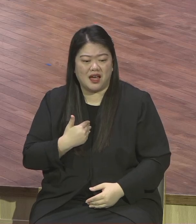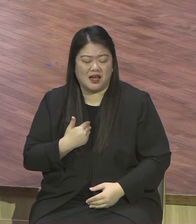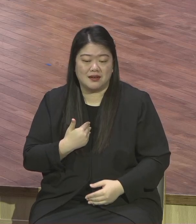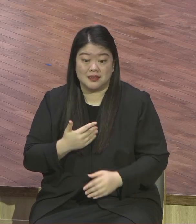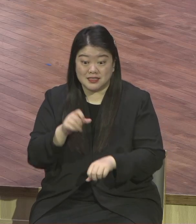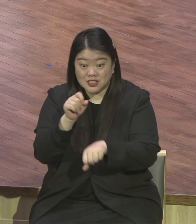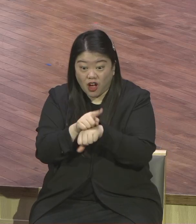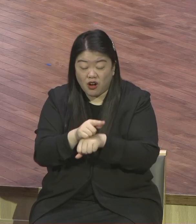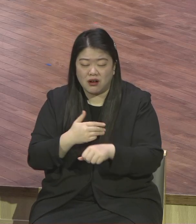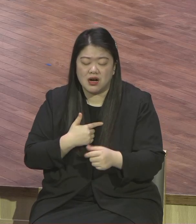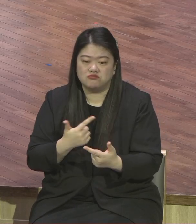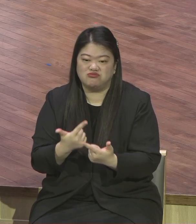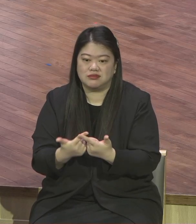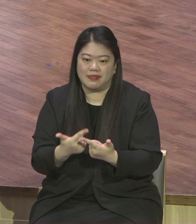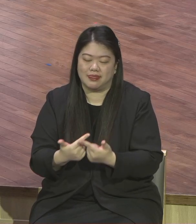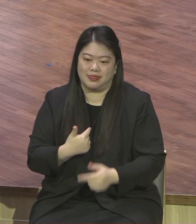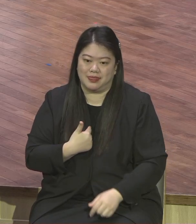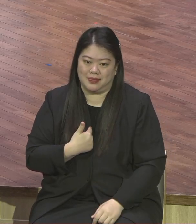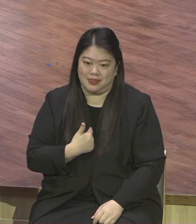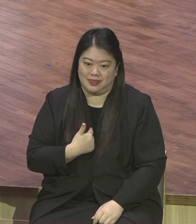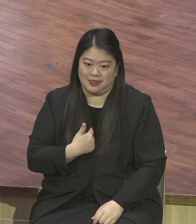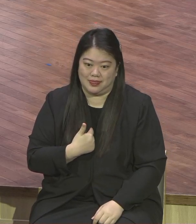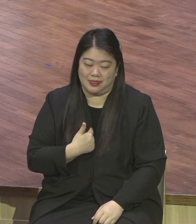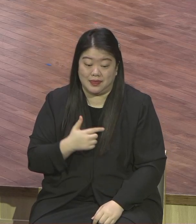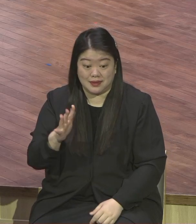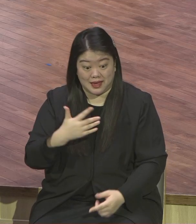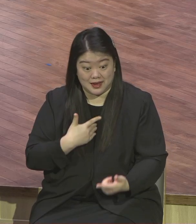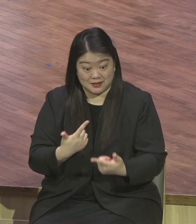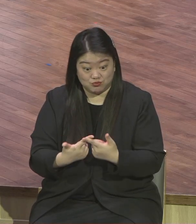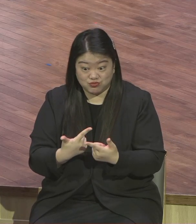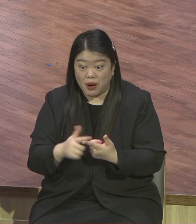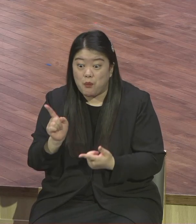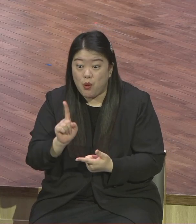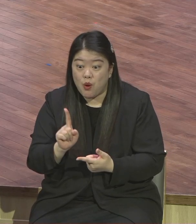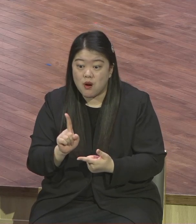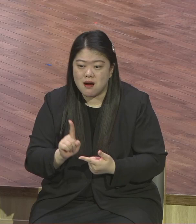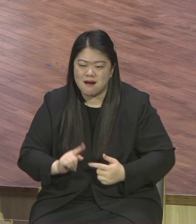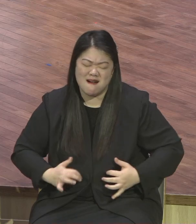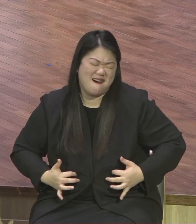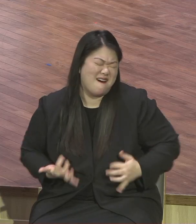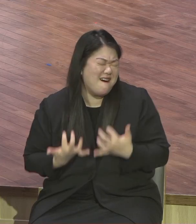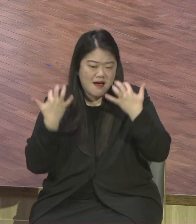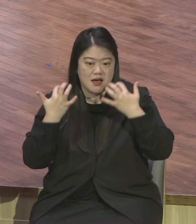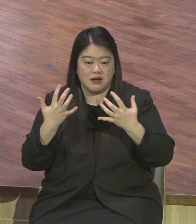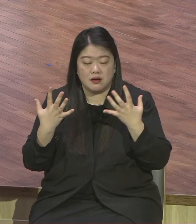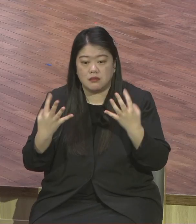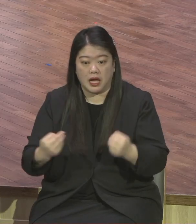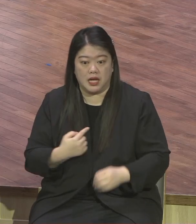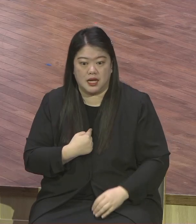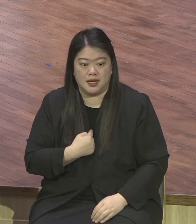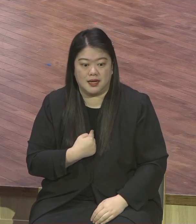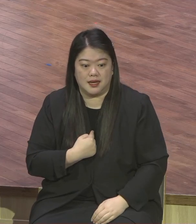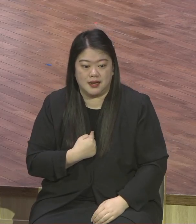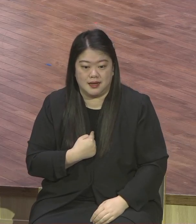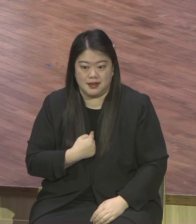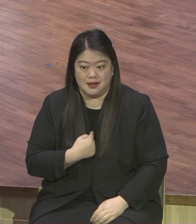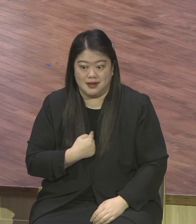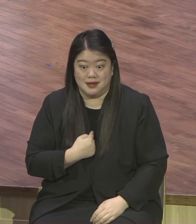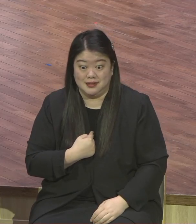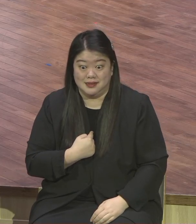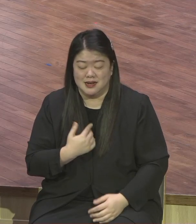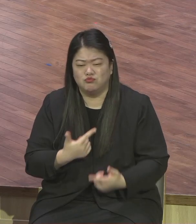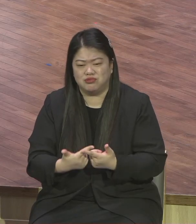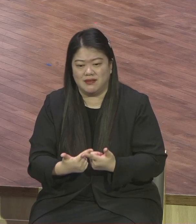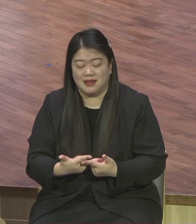중에도 초특급으로 급한 사람이에요. 그런데